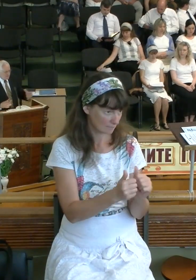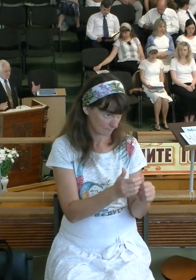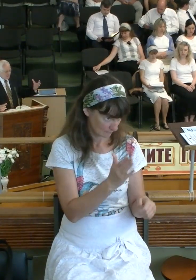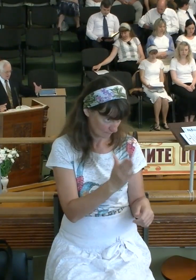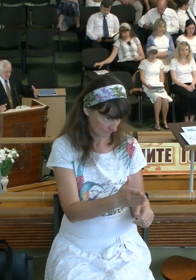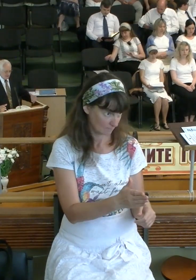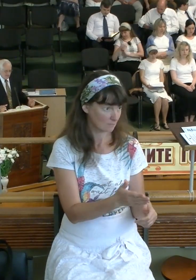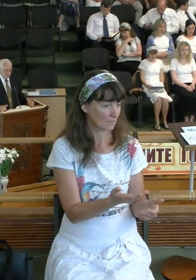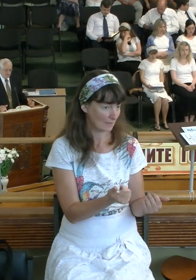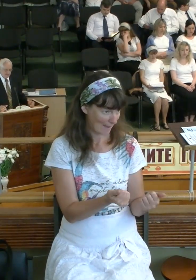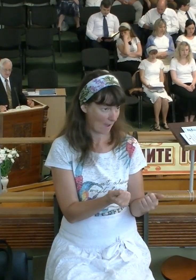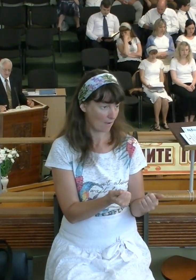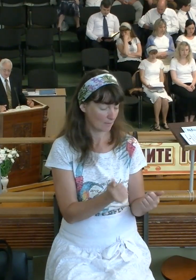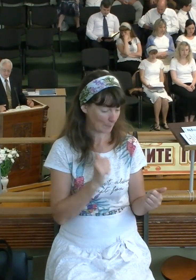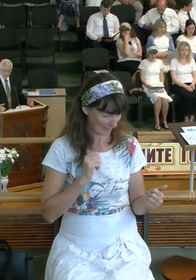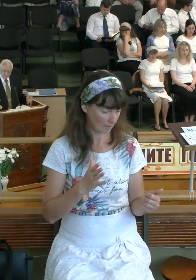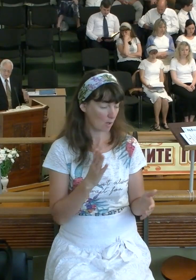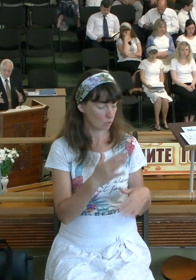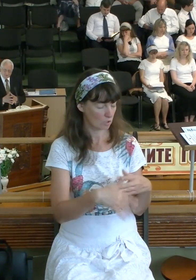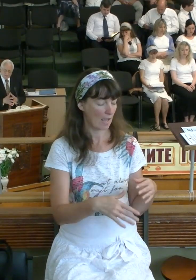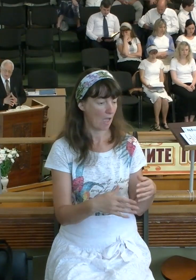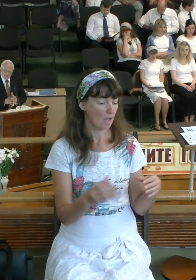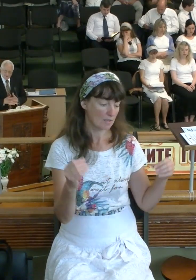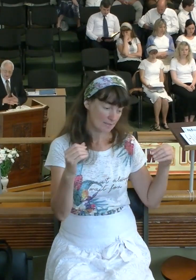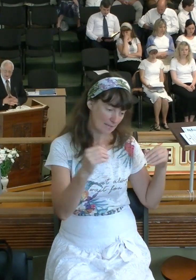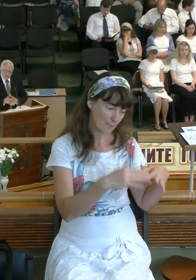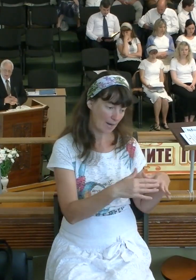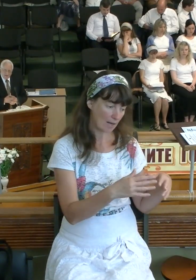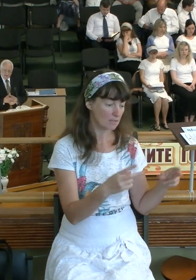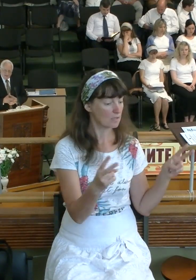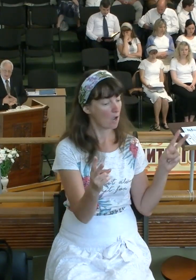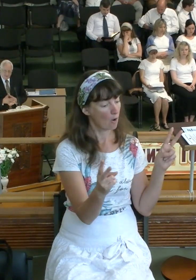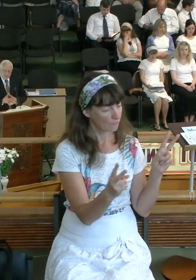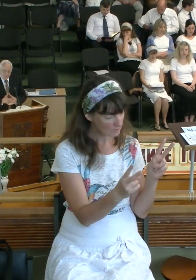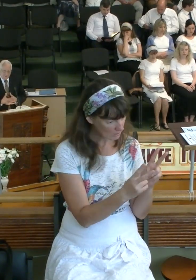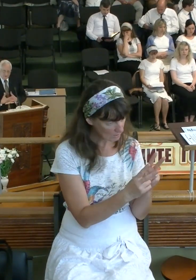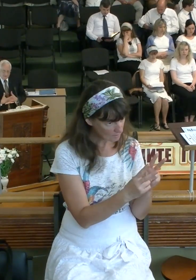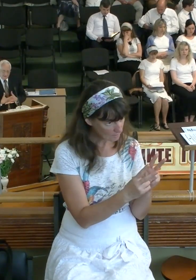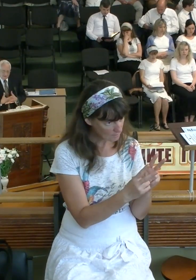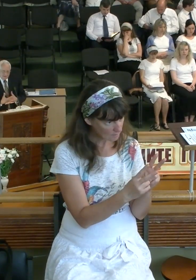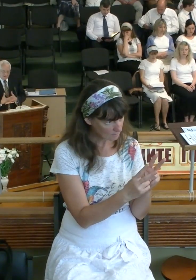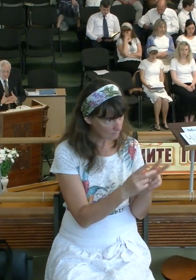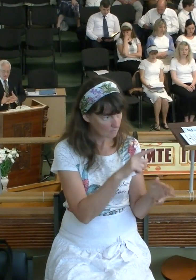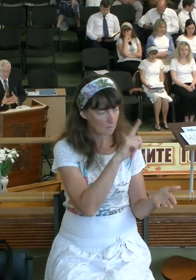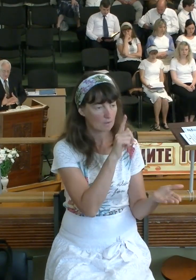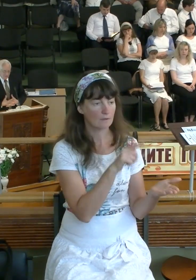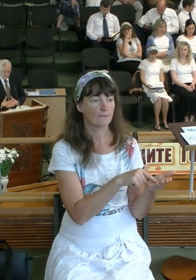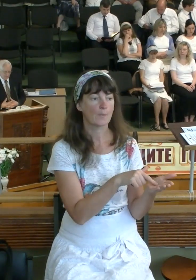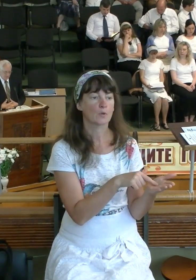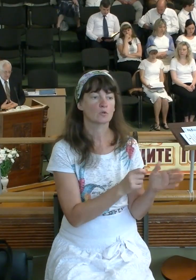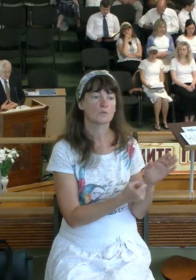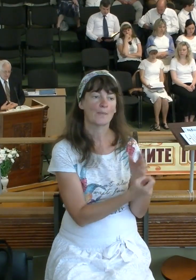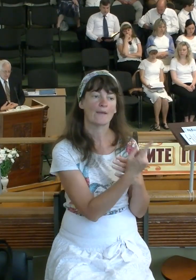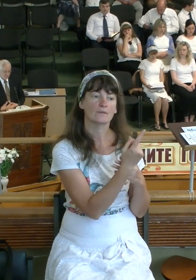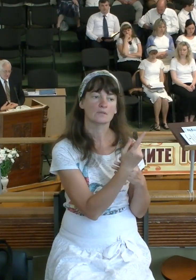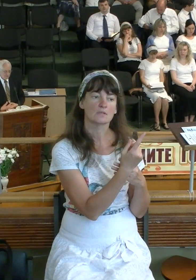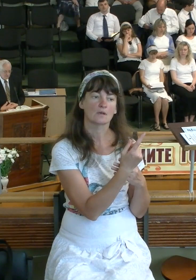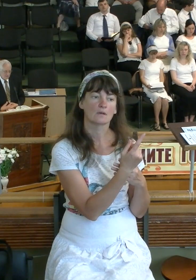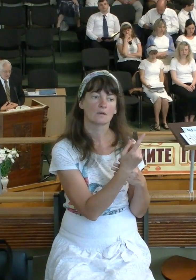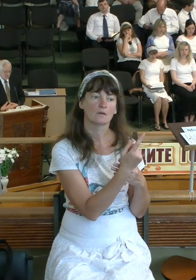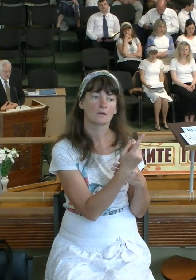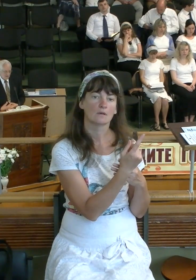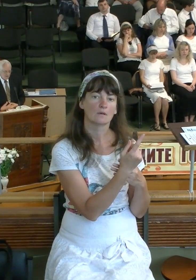которые собирались. Он с ними встретился, и в него возник вопрос.